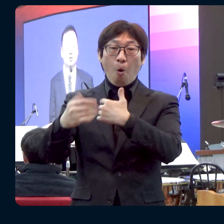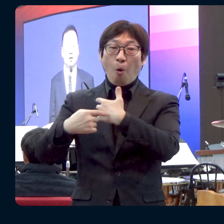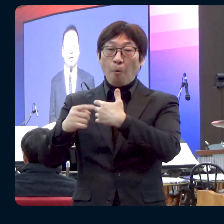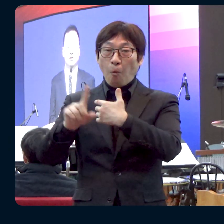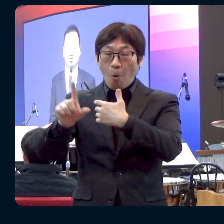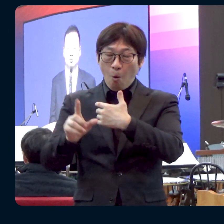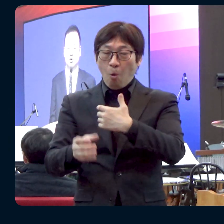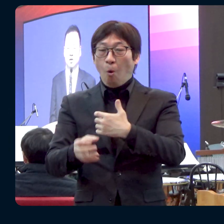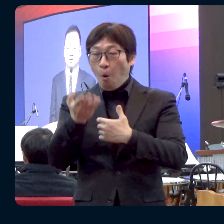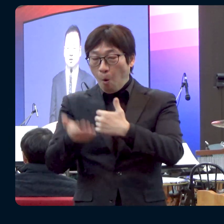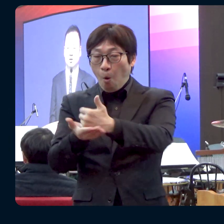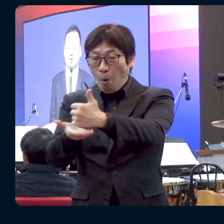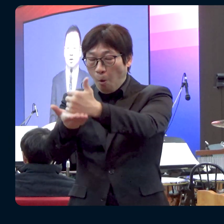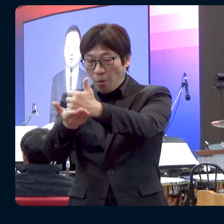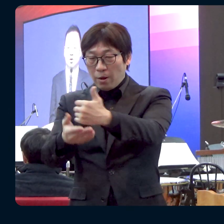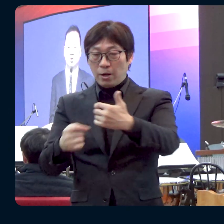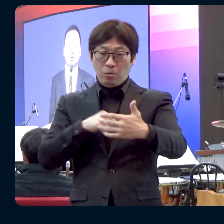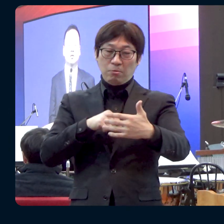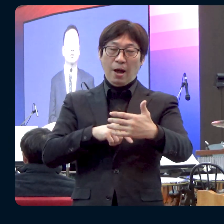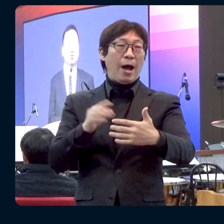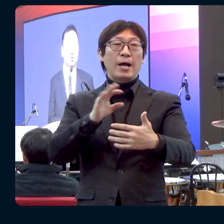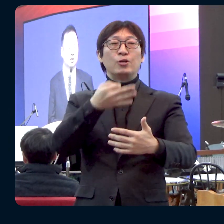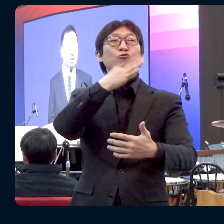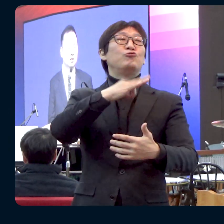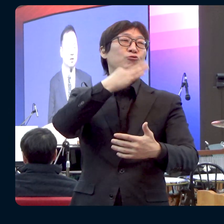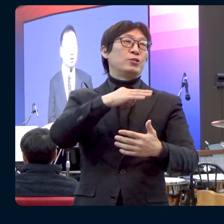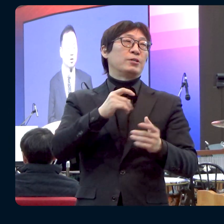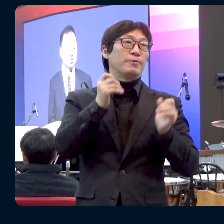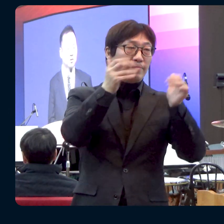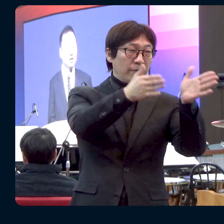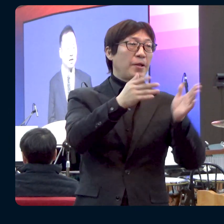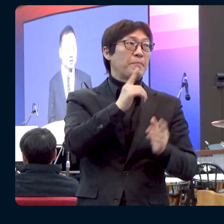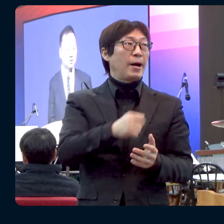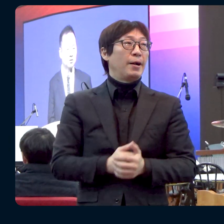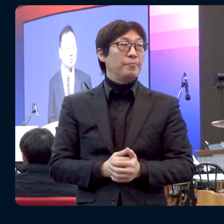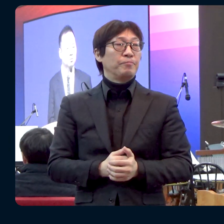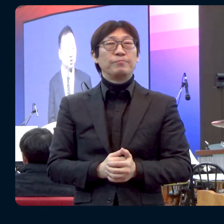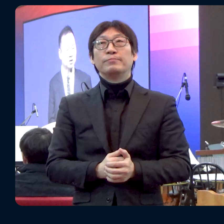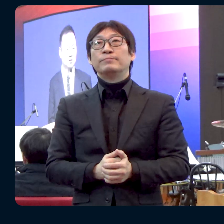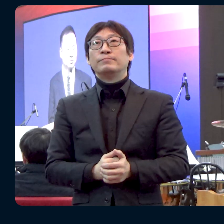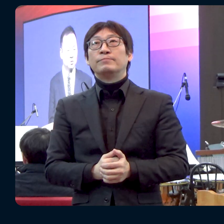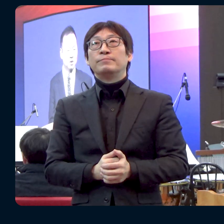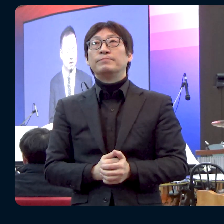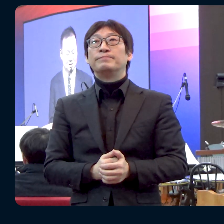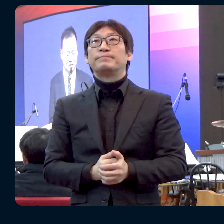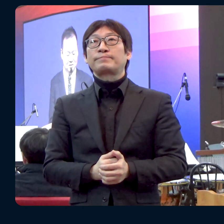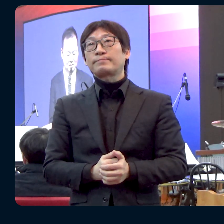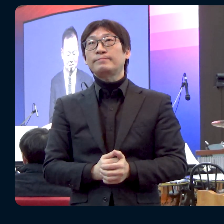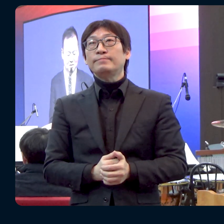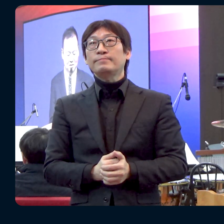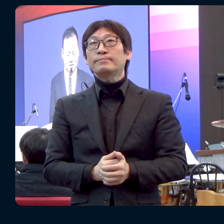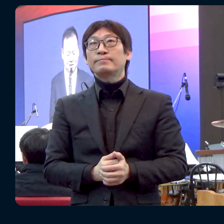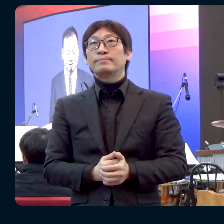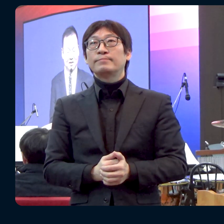해준다면 그렇게 해줌으로 인해서 더 큰 유익을 얻어낼 가능성을 보았기